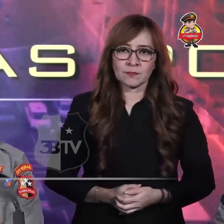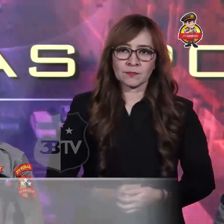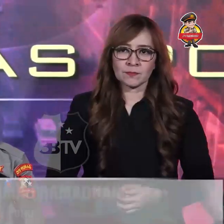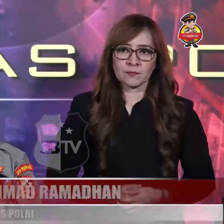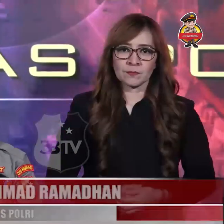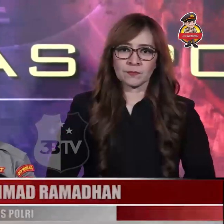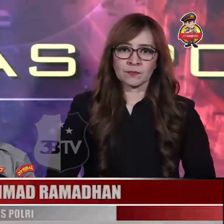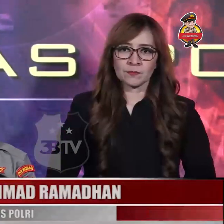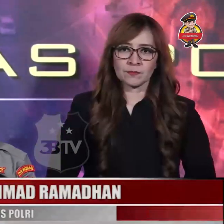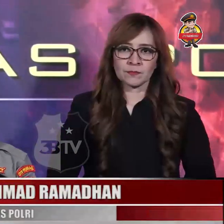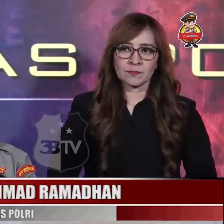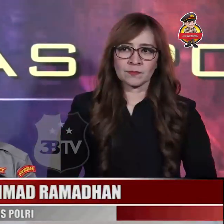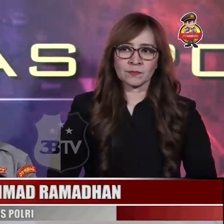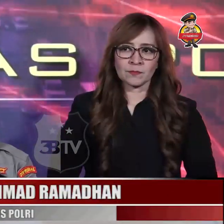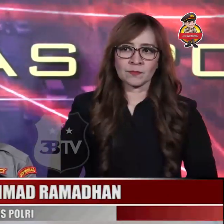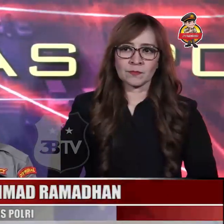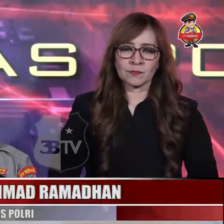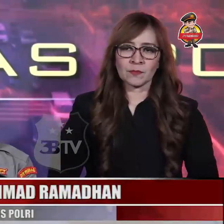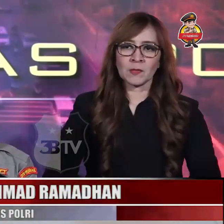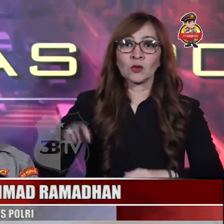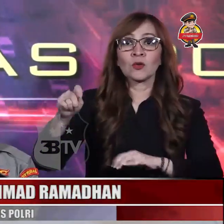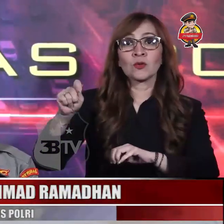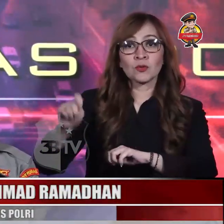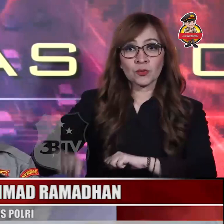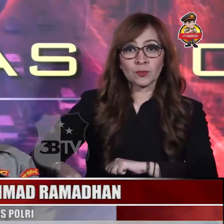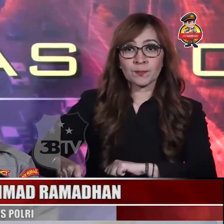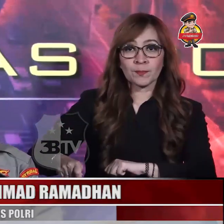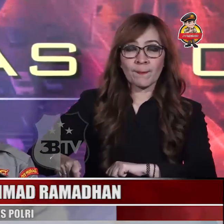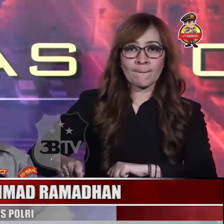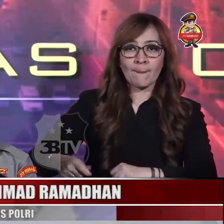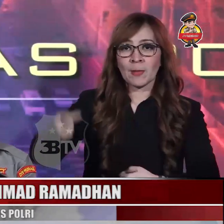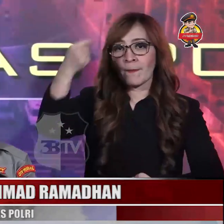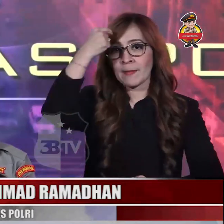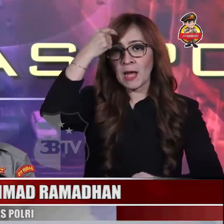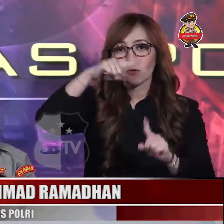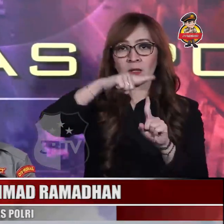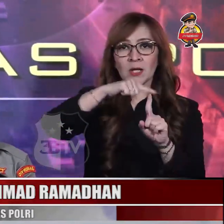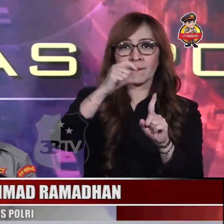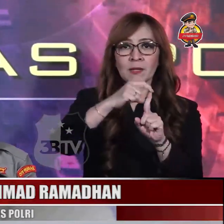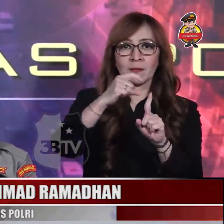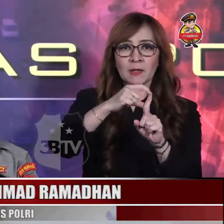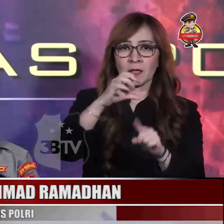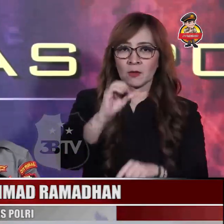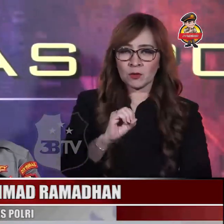penanganan hukum terhadap pelaku TPPO.